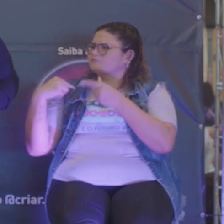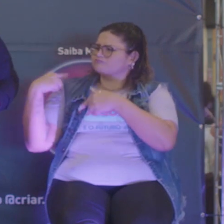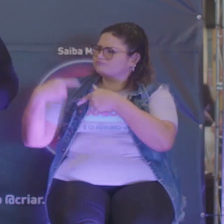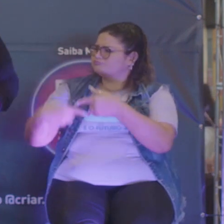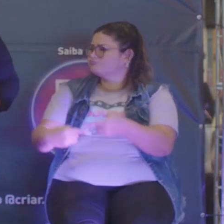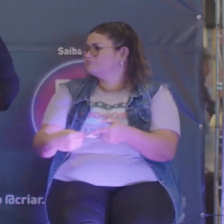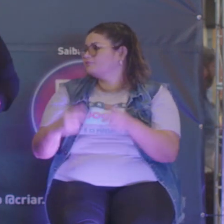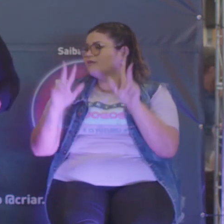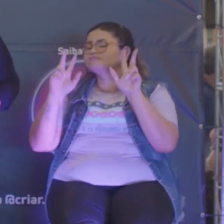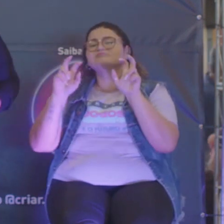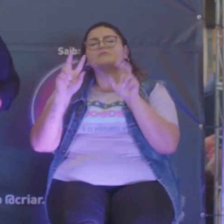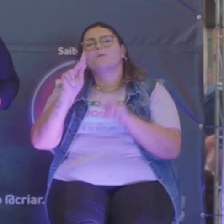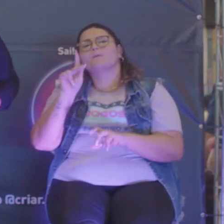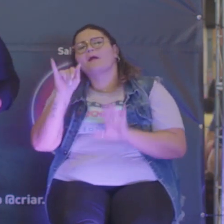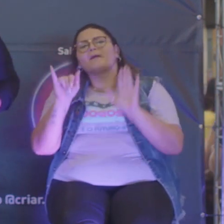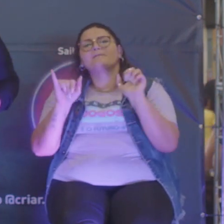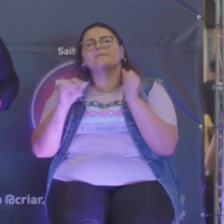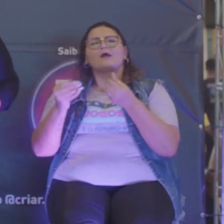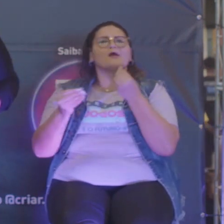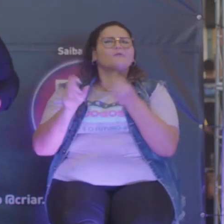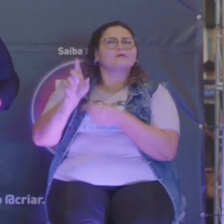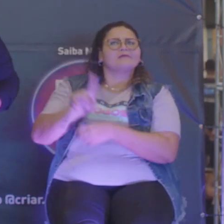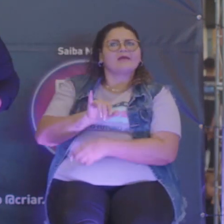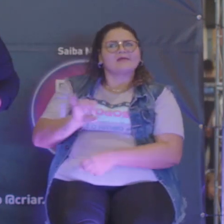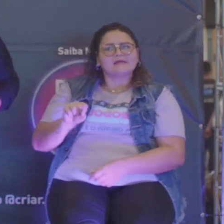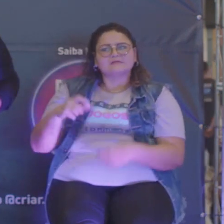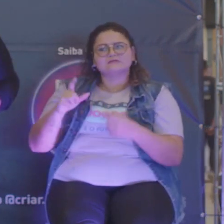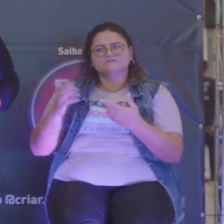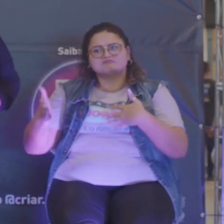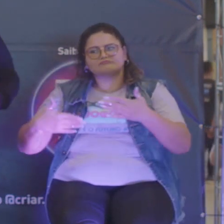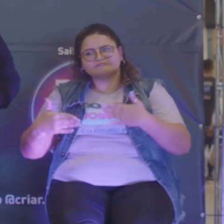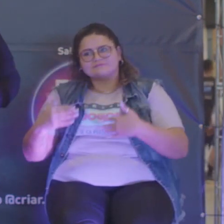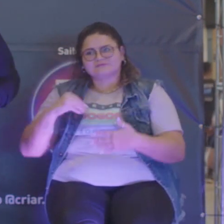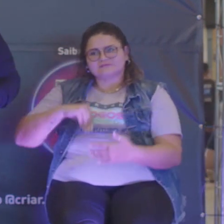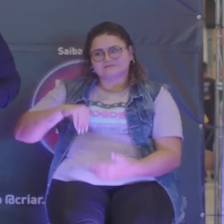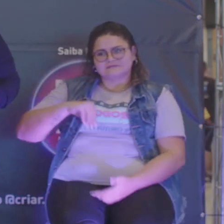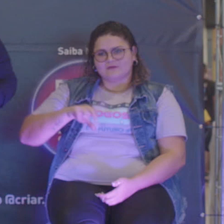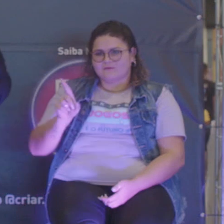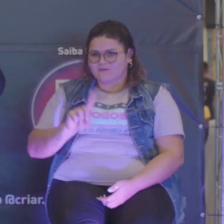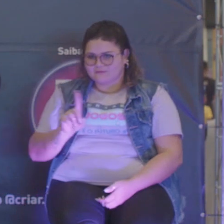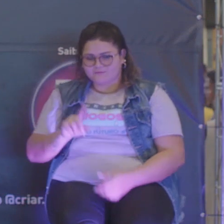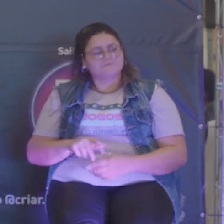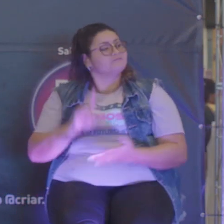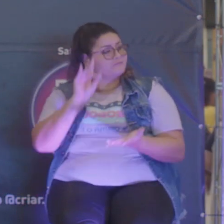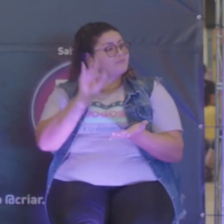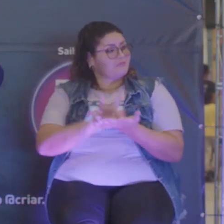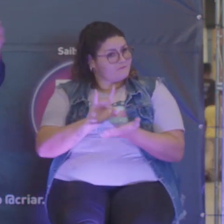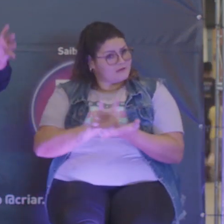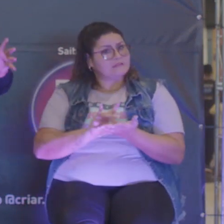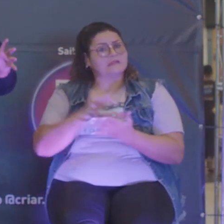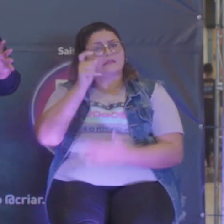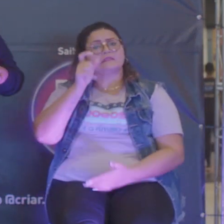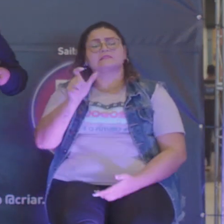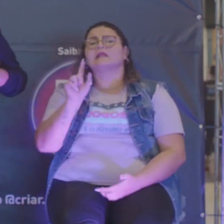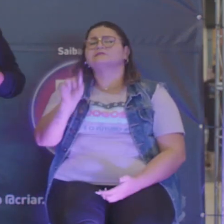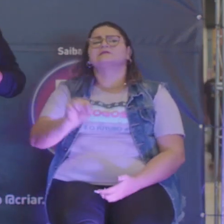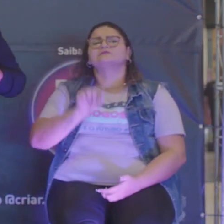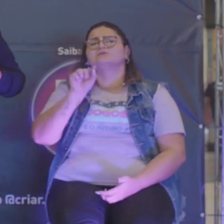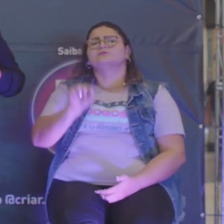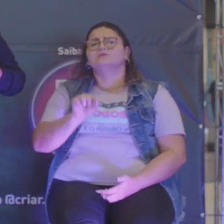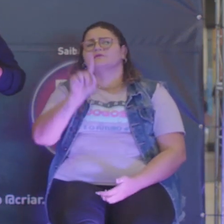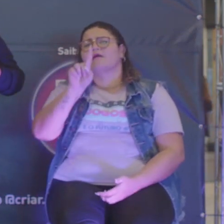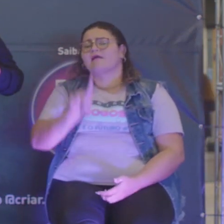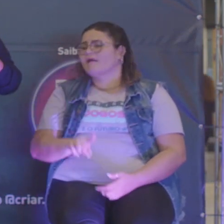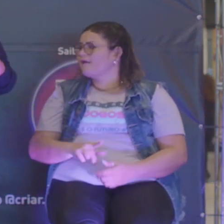principalmente como falar para os pais, né? O que é isso? Isso dá dinheiro ou não dá, né, Thaís? É verdade, velho. E o que eu acho mais interessante